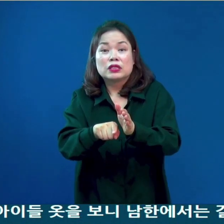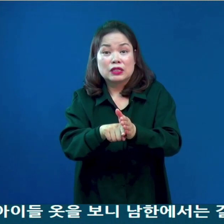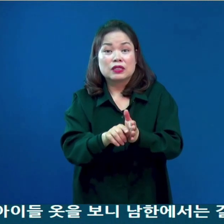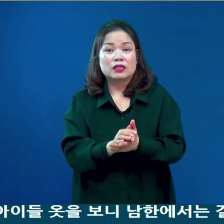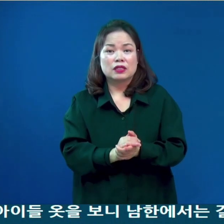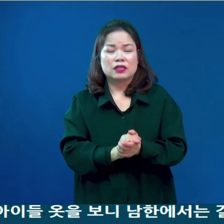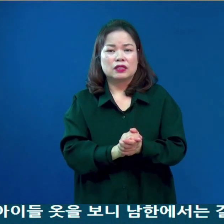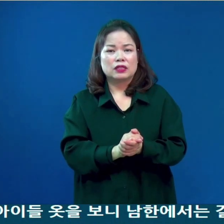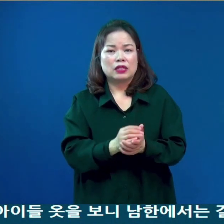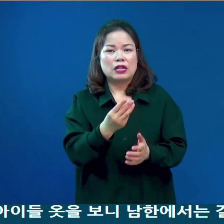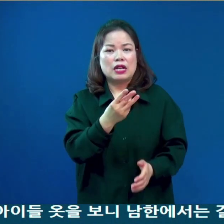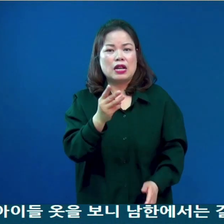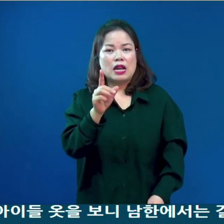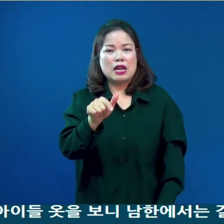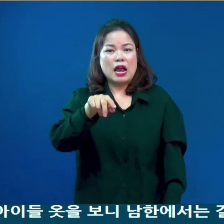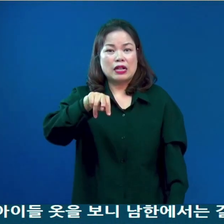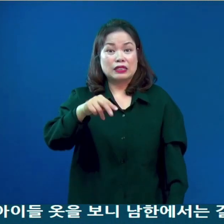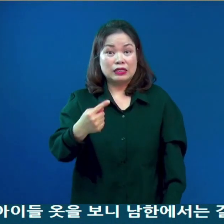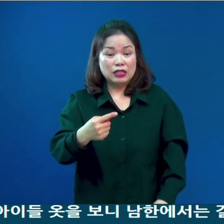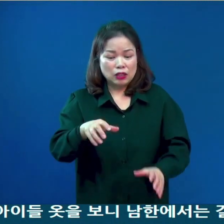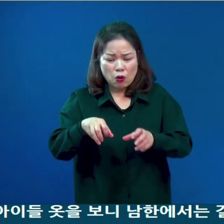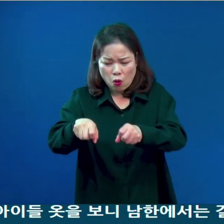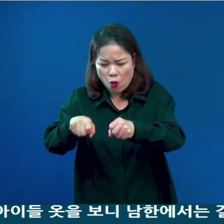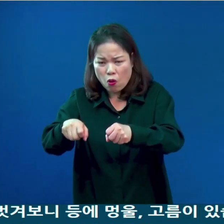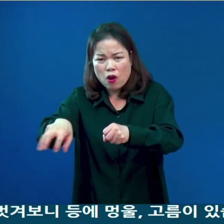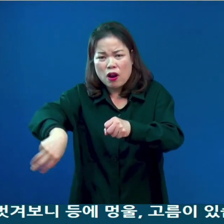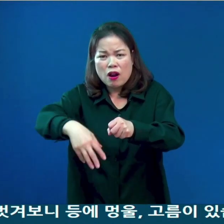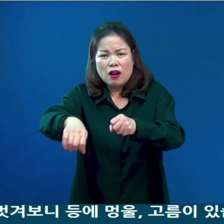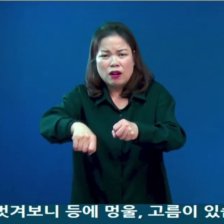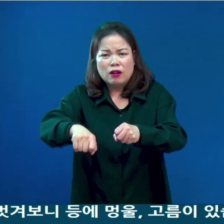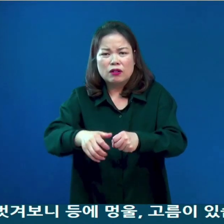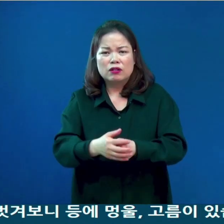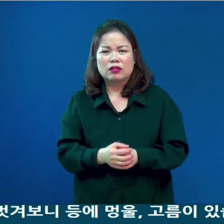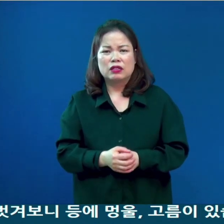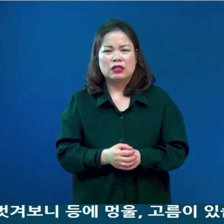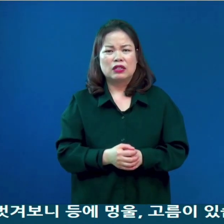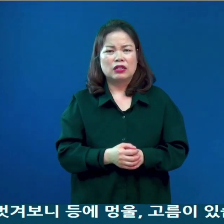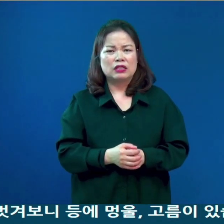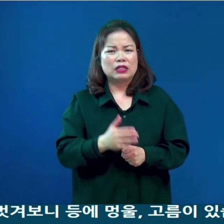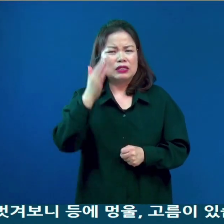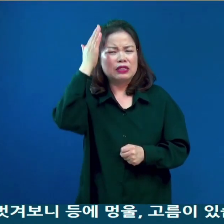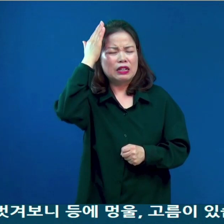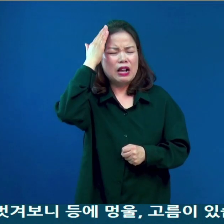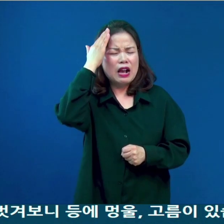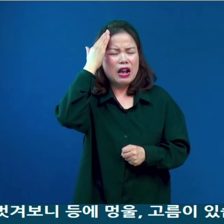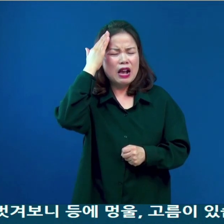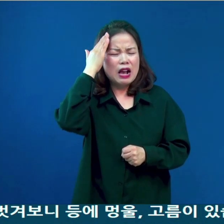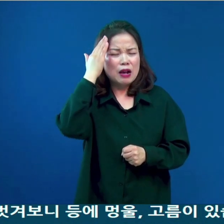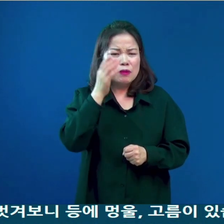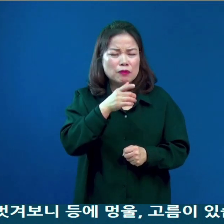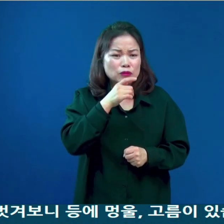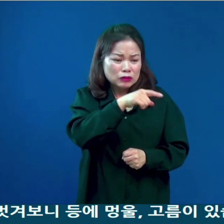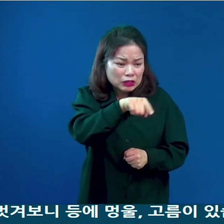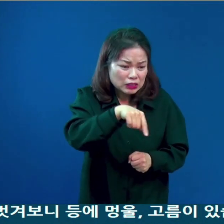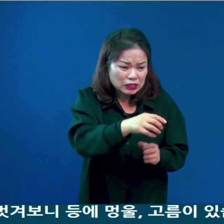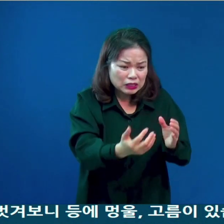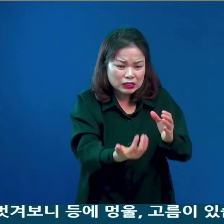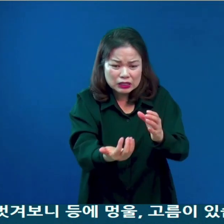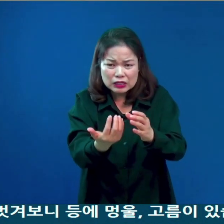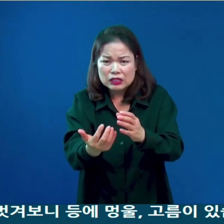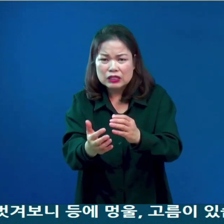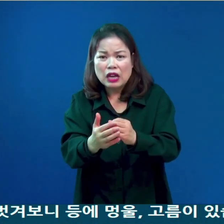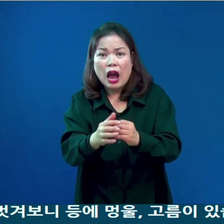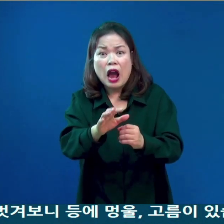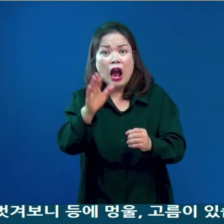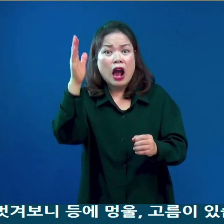이 락스통에 물 넣고 락스에다 이렇게 넣는데 거기에 까만 게 올라오는데 그 까만 것들이 다